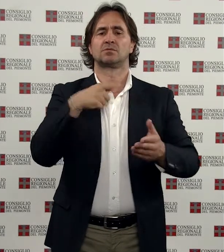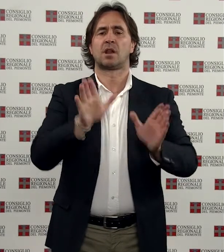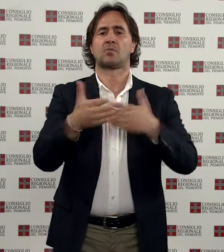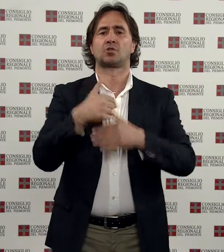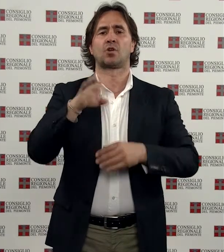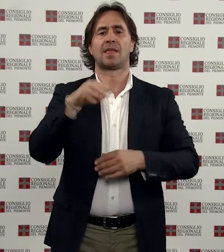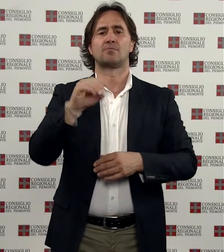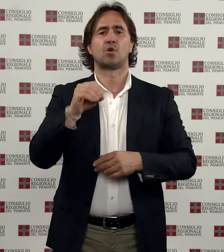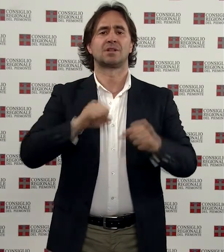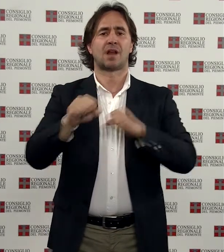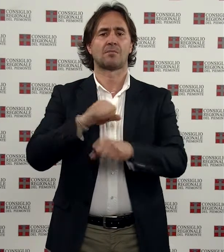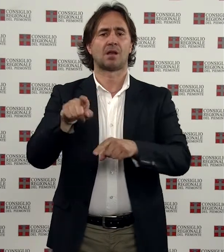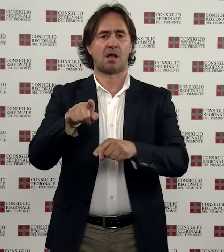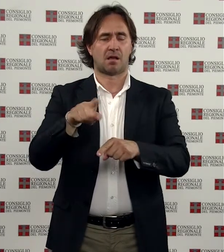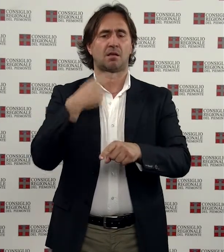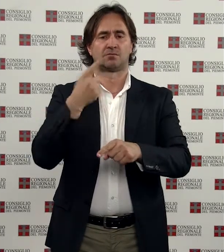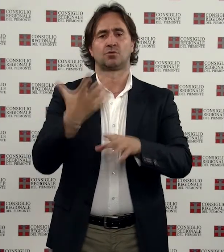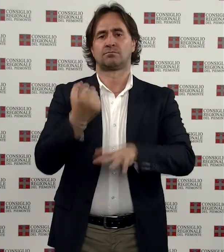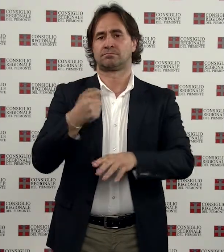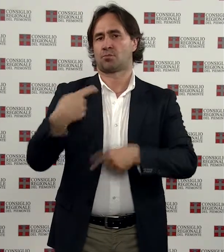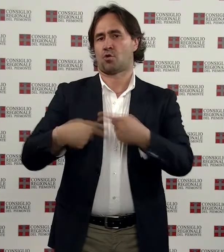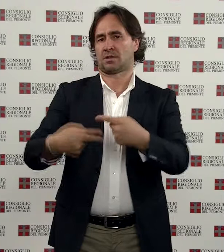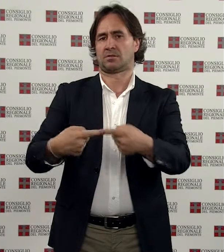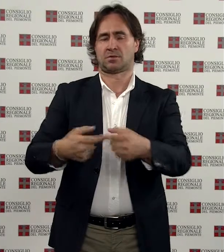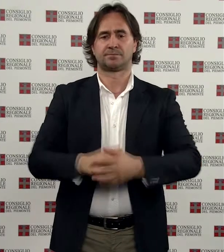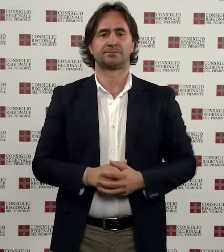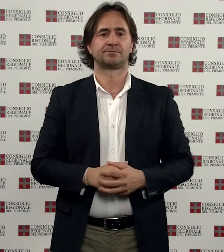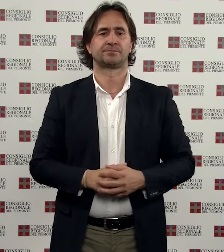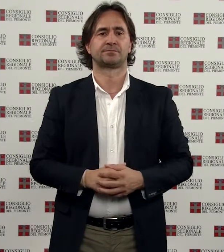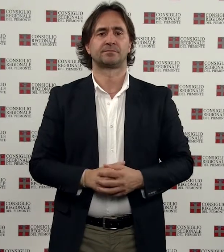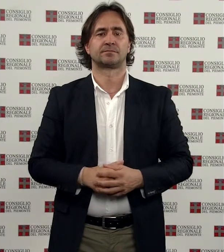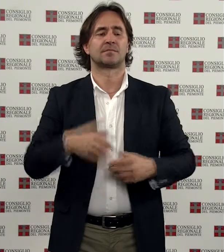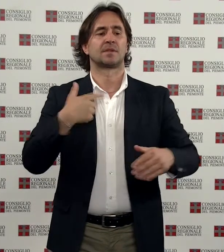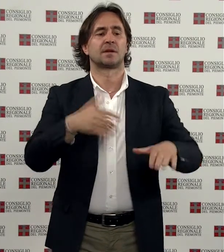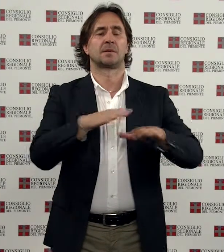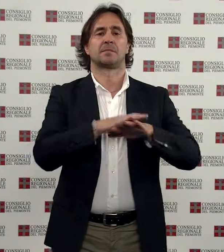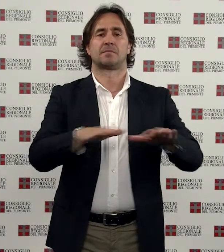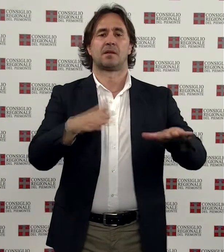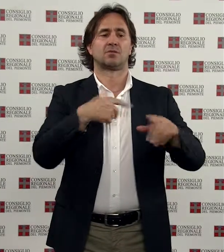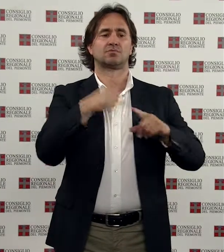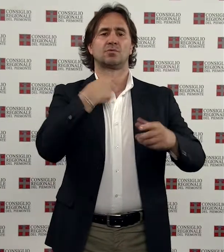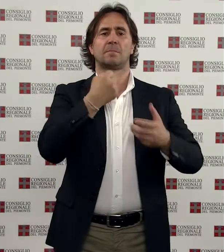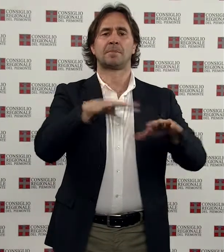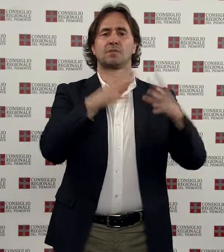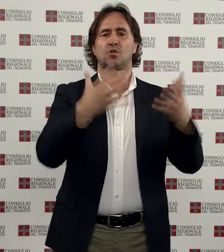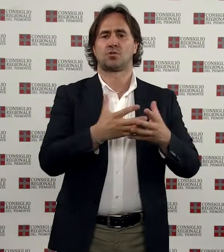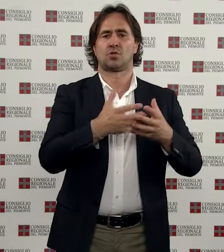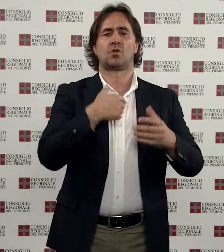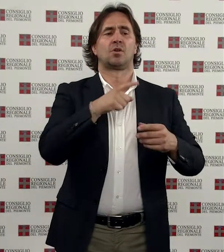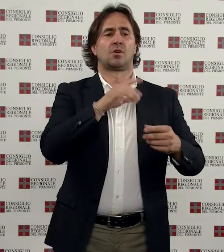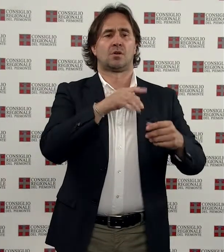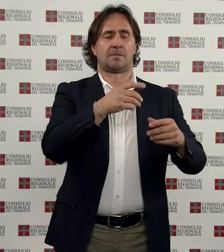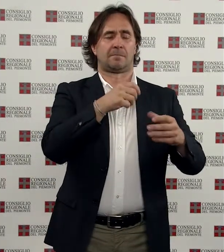di Moncalieri. In copertina. Piano di alienazione e valorizzazione del patrimonio immobiliare, sblocco dei fondi